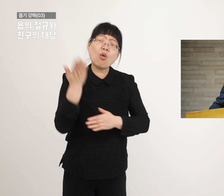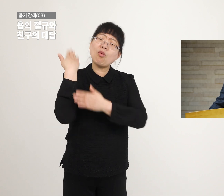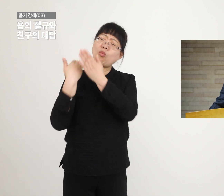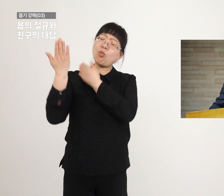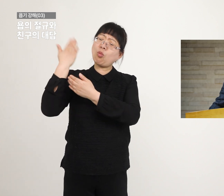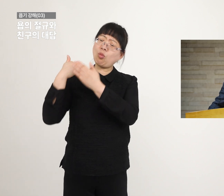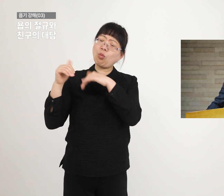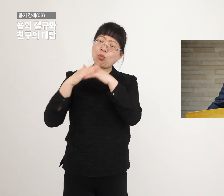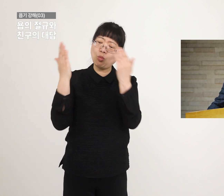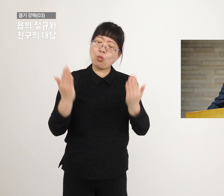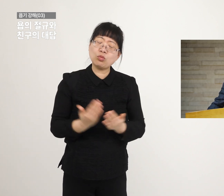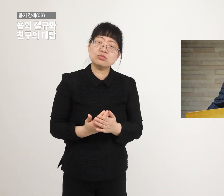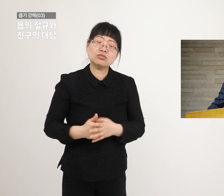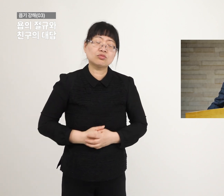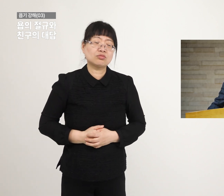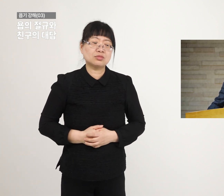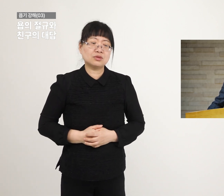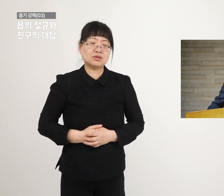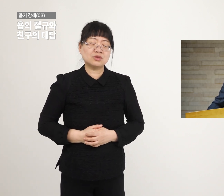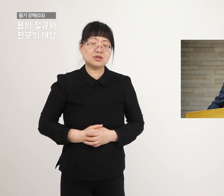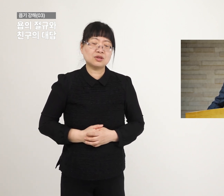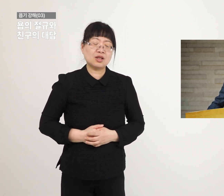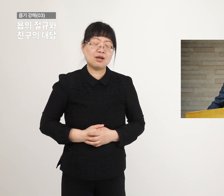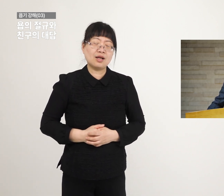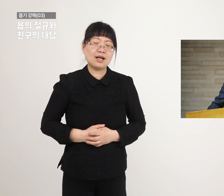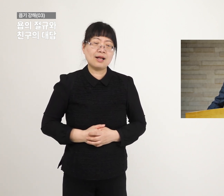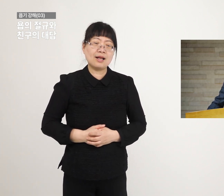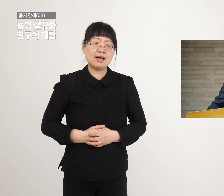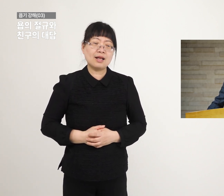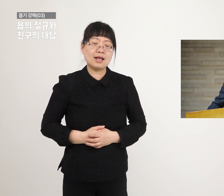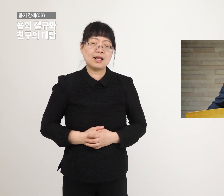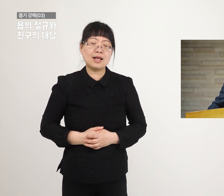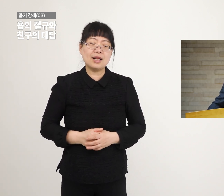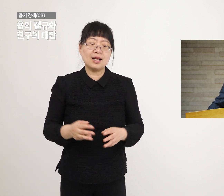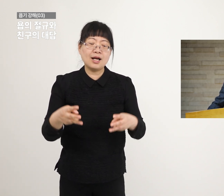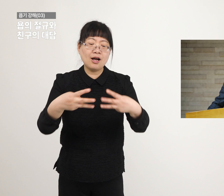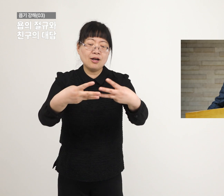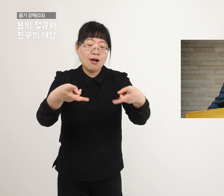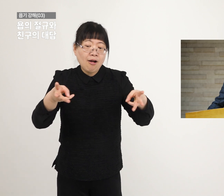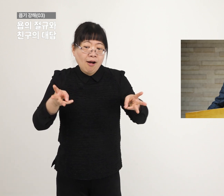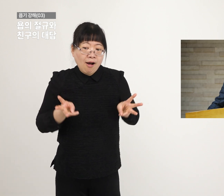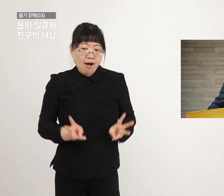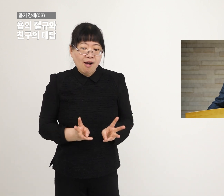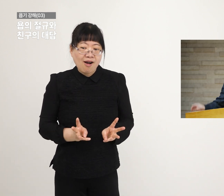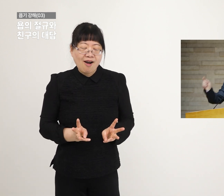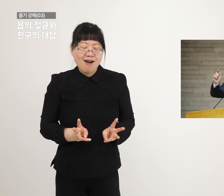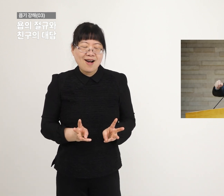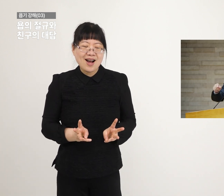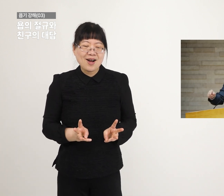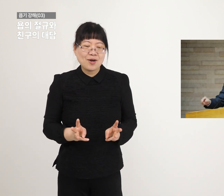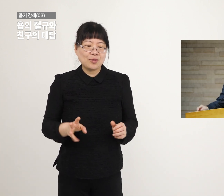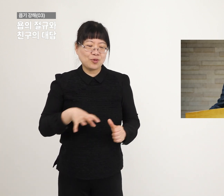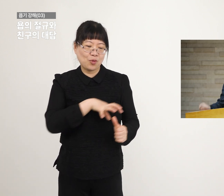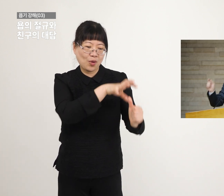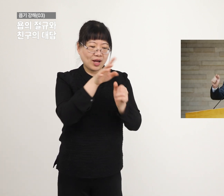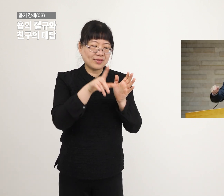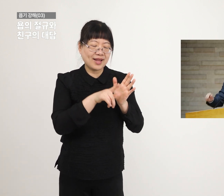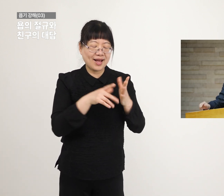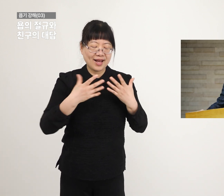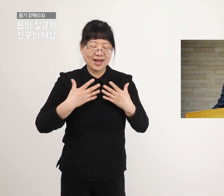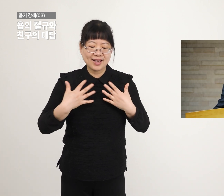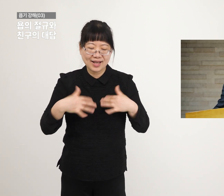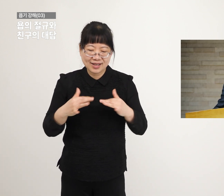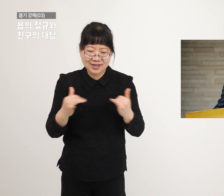과거에 모든 울타리로 겹겹이 갖추고 있을 때는 약한 사람,